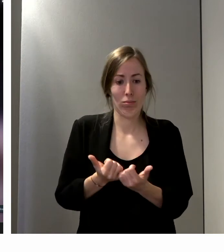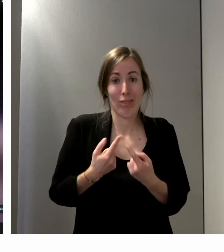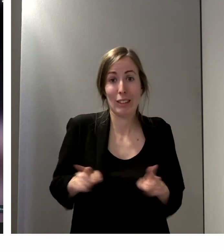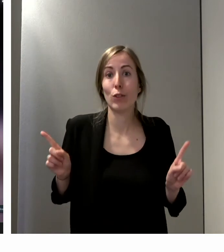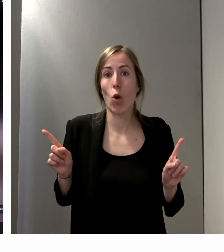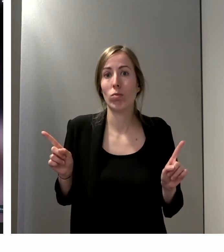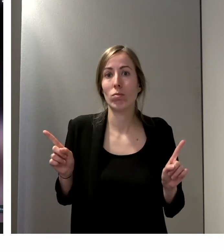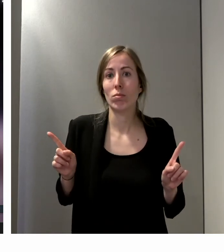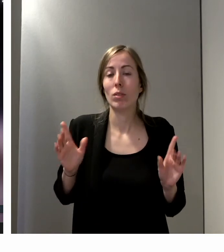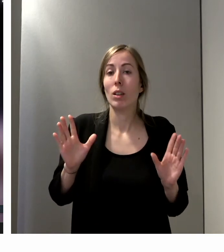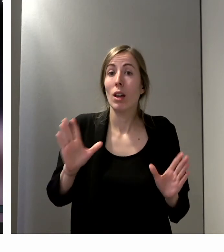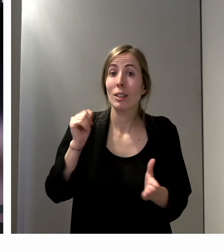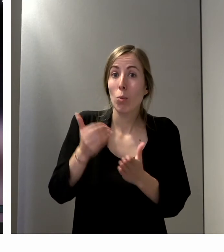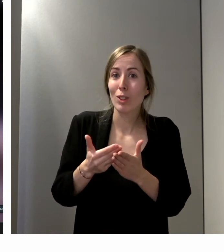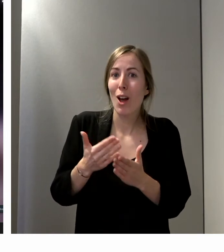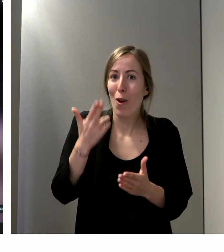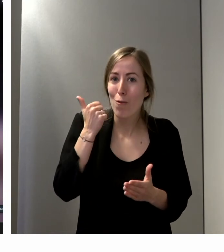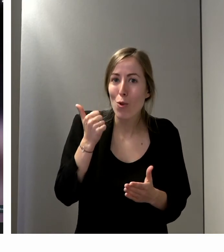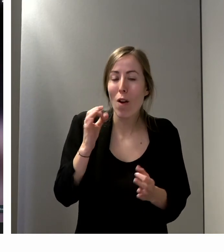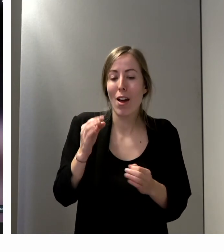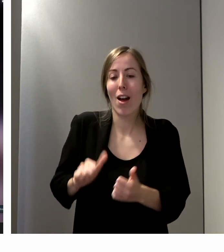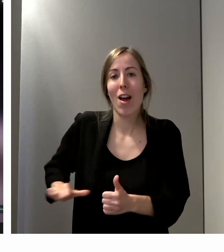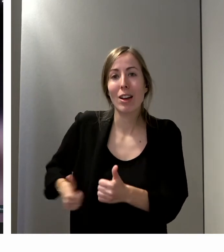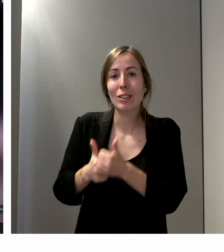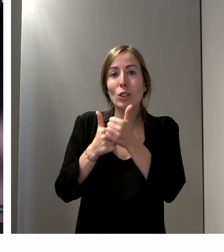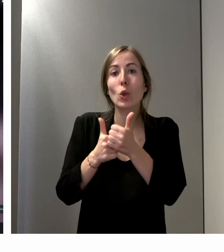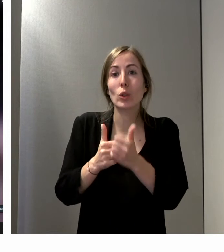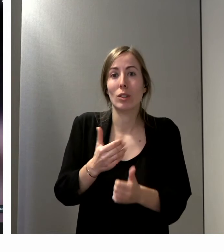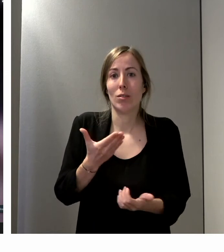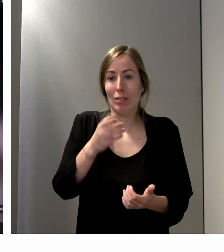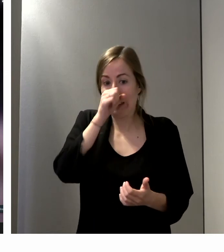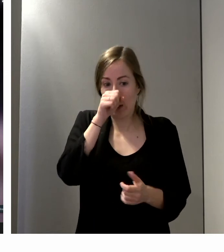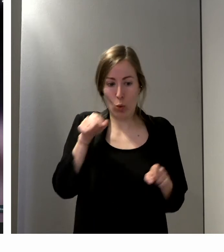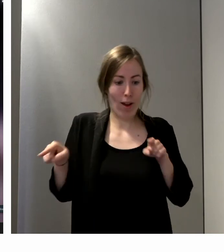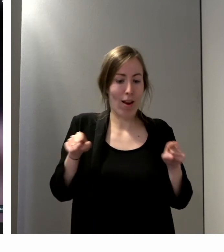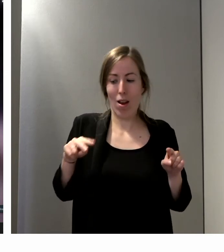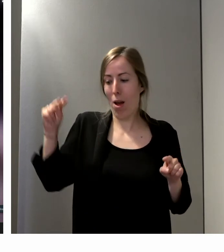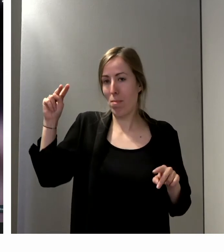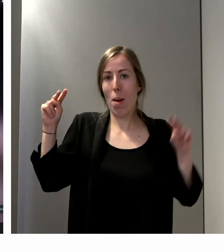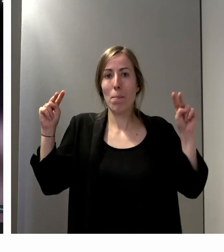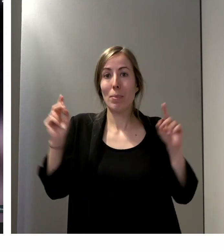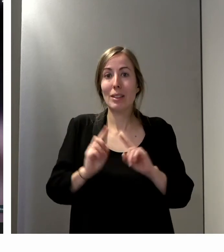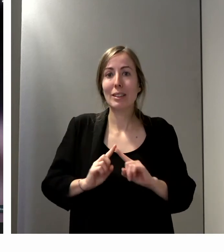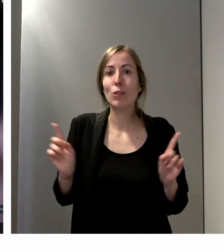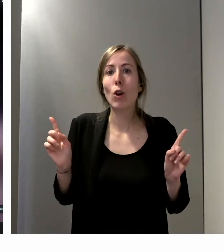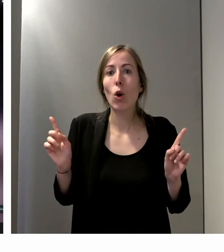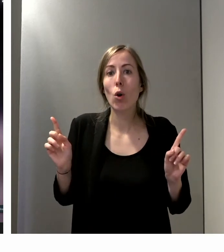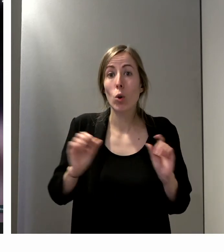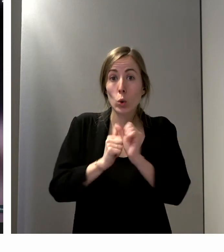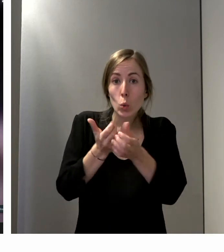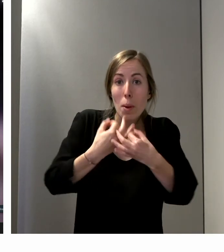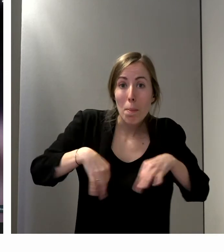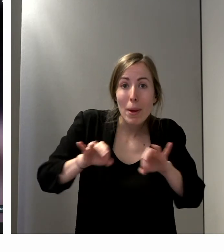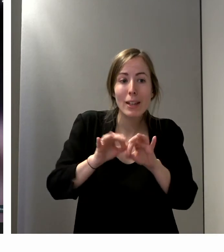l'assistance sexuelle, ou en tout cas la prise en compte de la vie sexuelle des personnes handicapées est très différente selon les